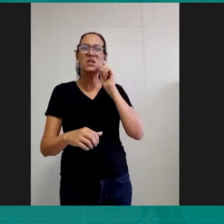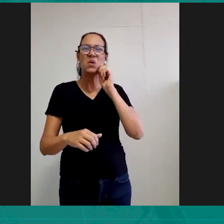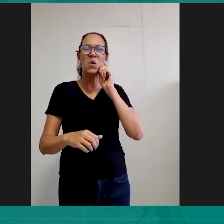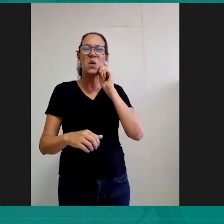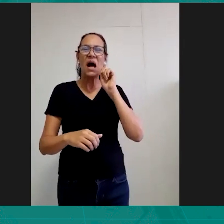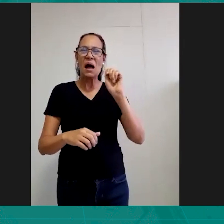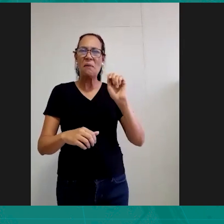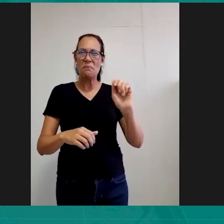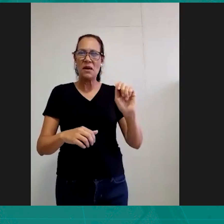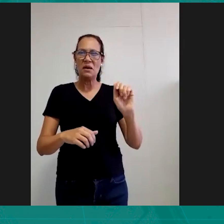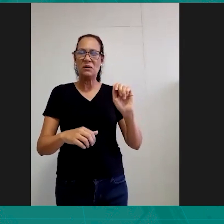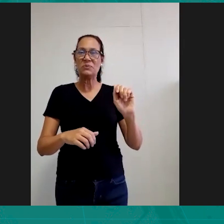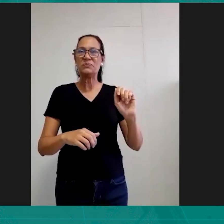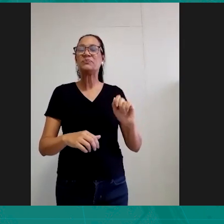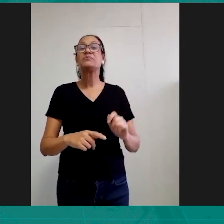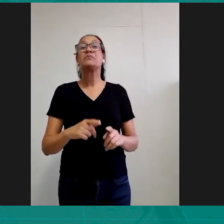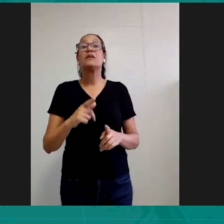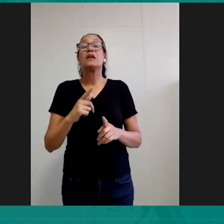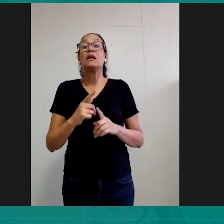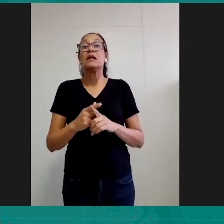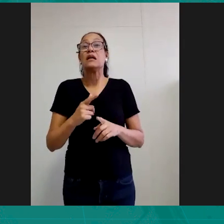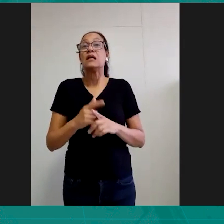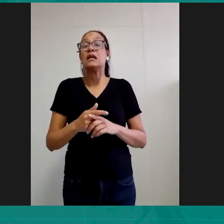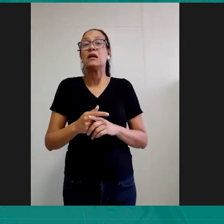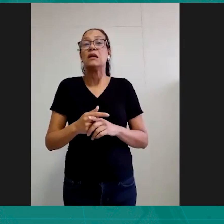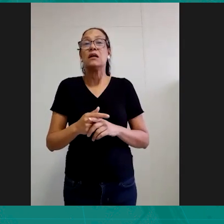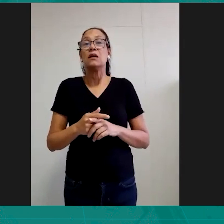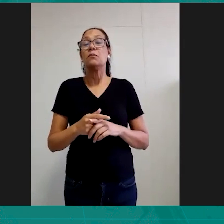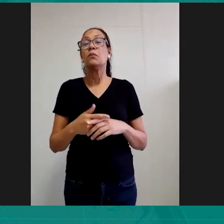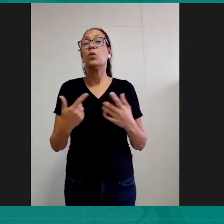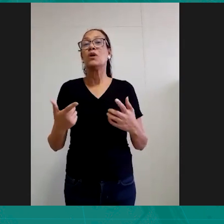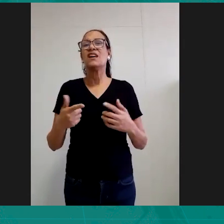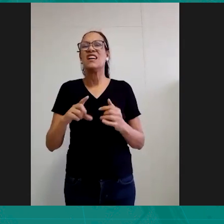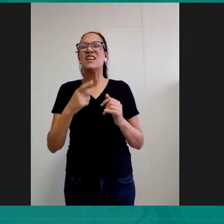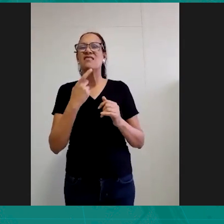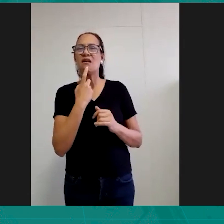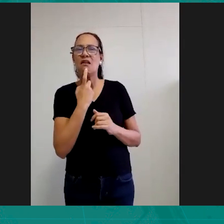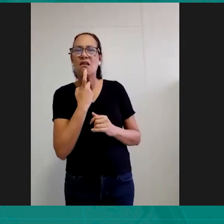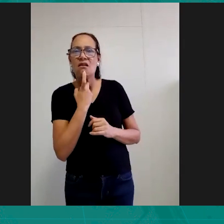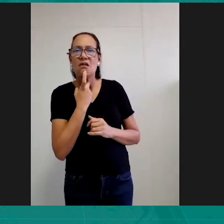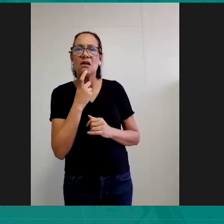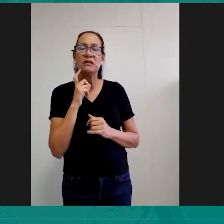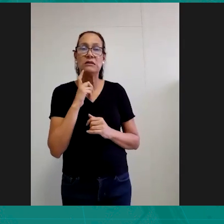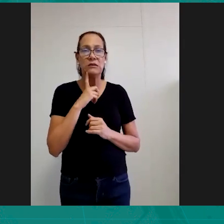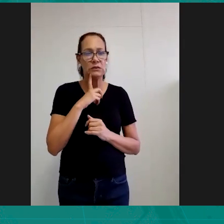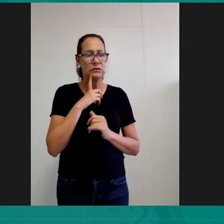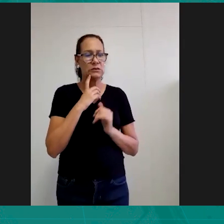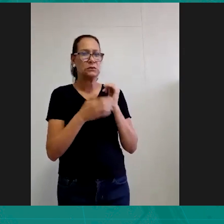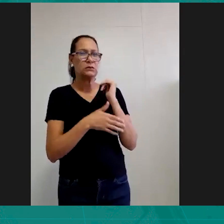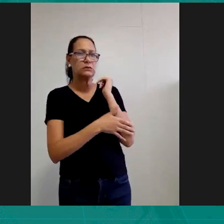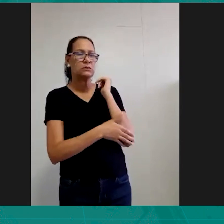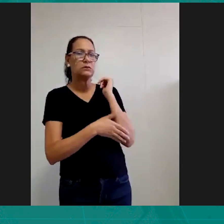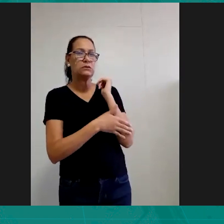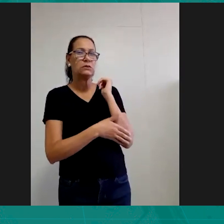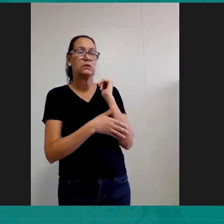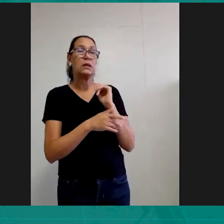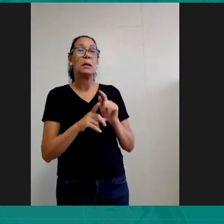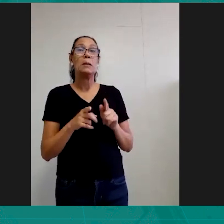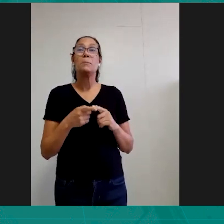não tem poder sobre Jesus, nem foi ele quem matou Jesus, sabe? Jesus morreu porque